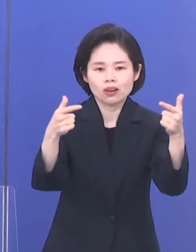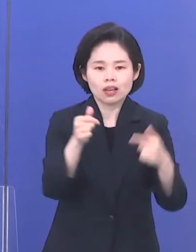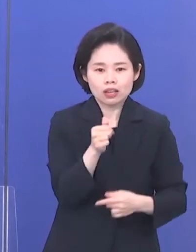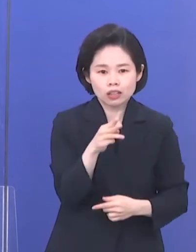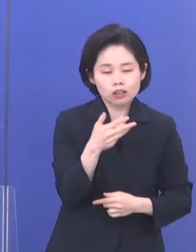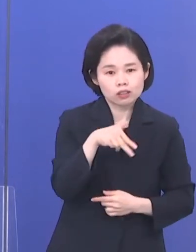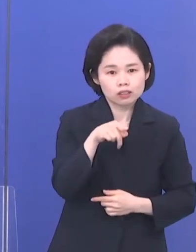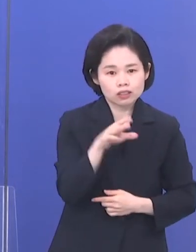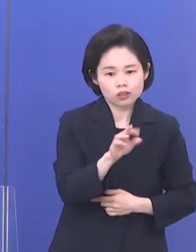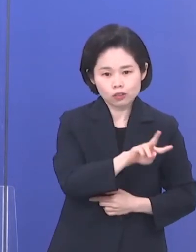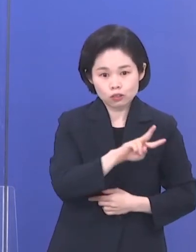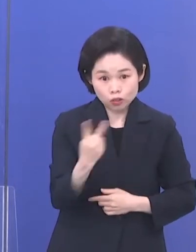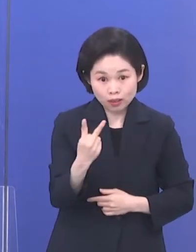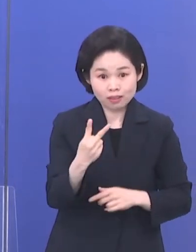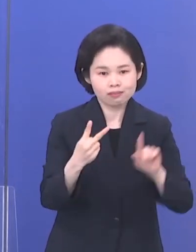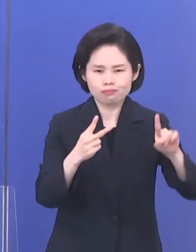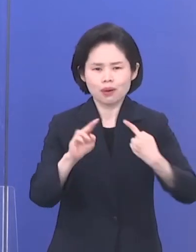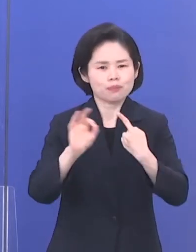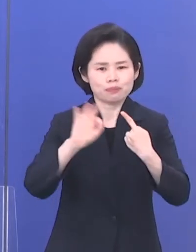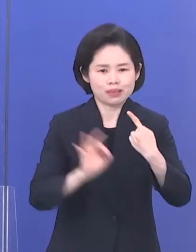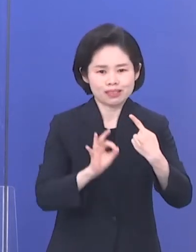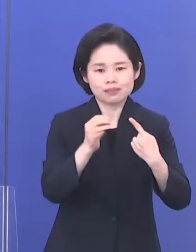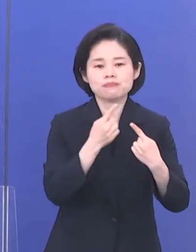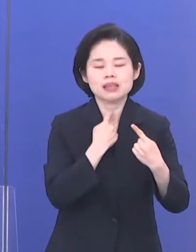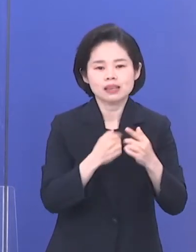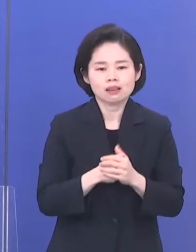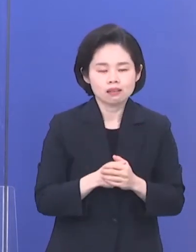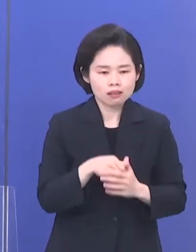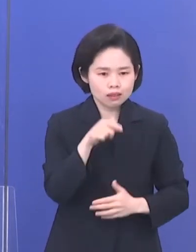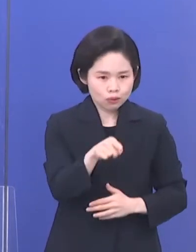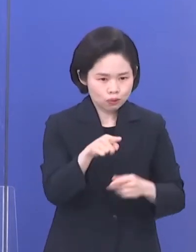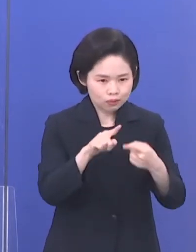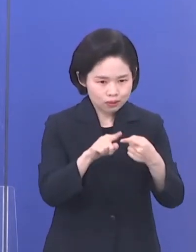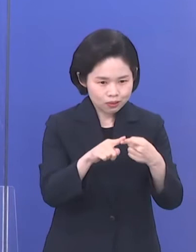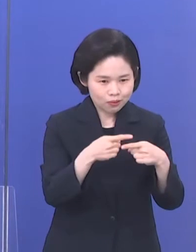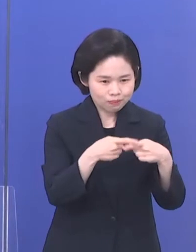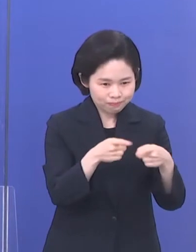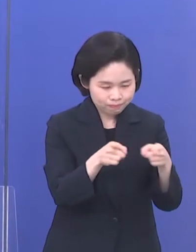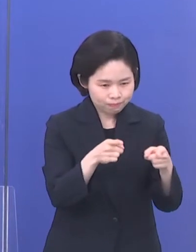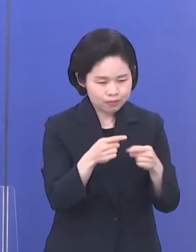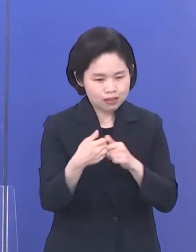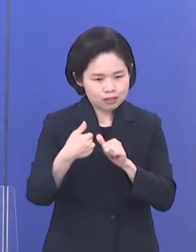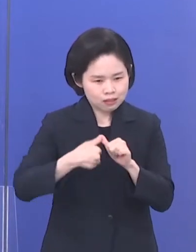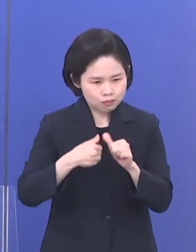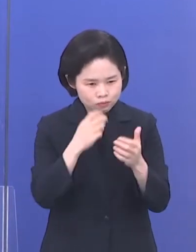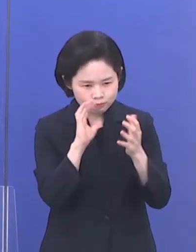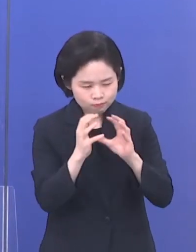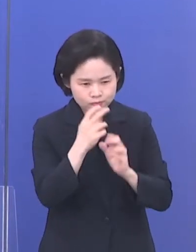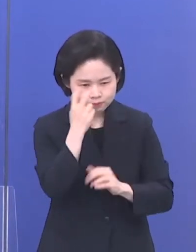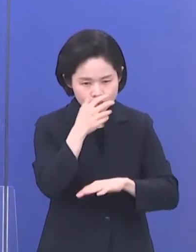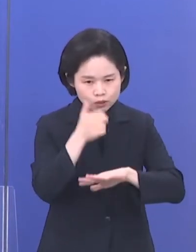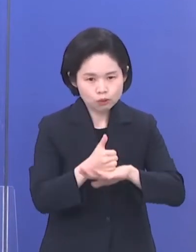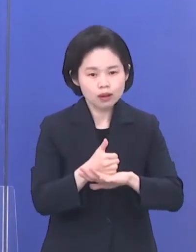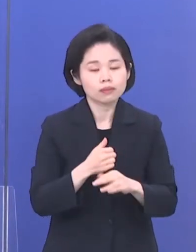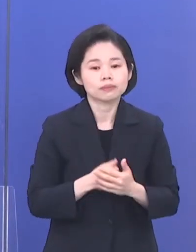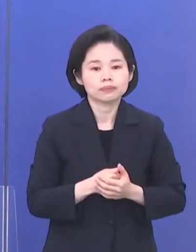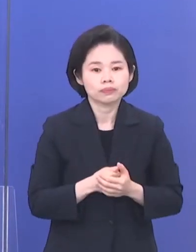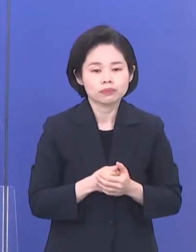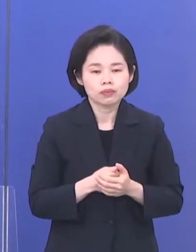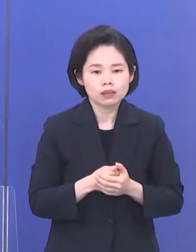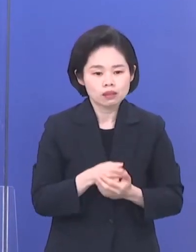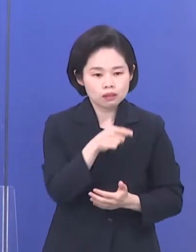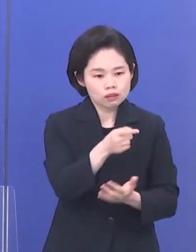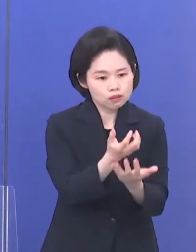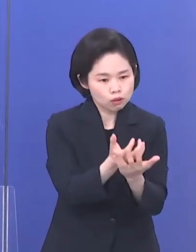100%였습니다. 이런 사안을 가지고 자문한 결과, 백신의 예방 효과에 대한 검증 자문단은